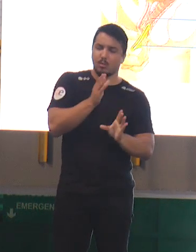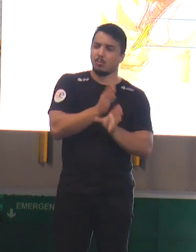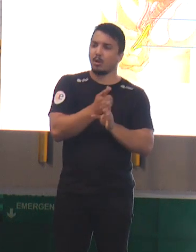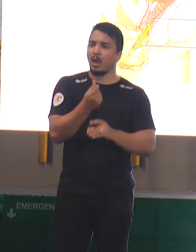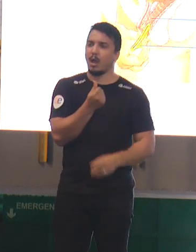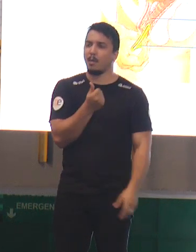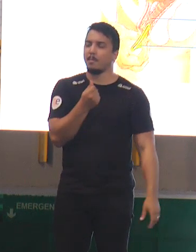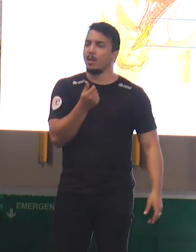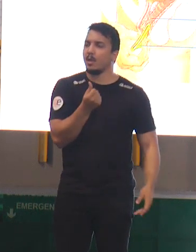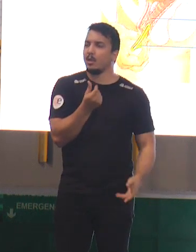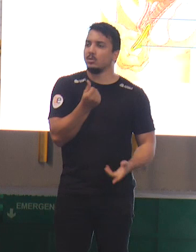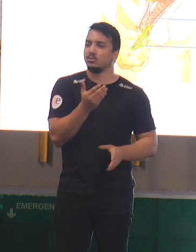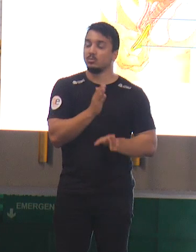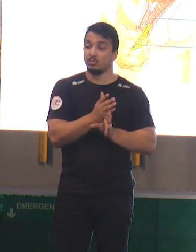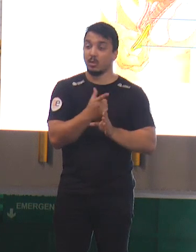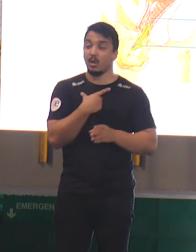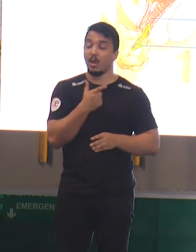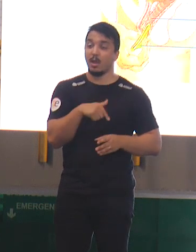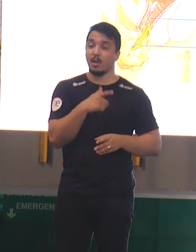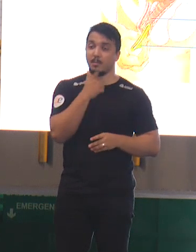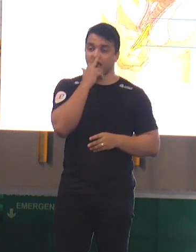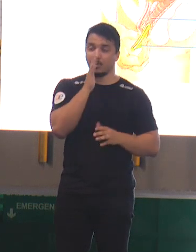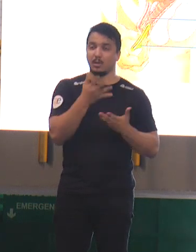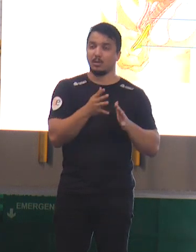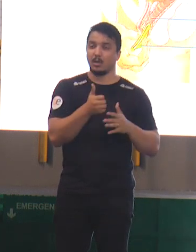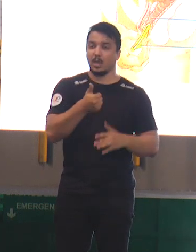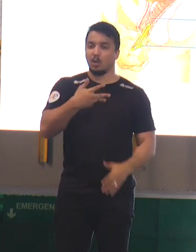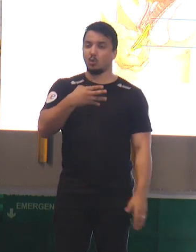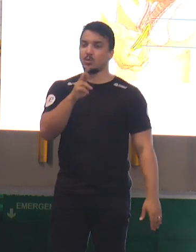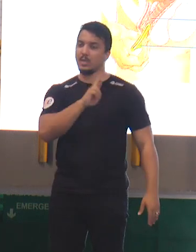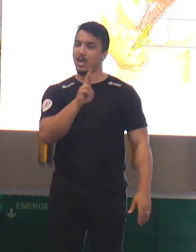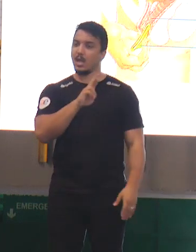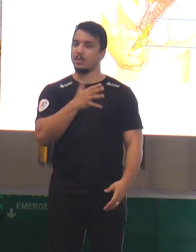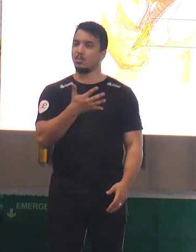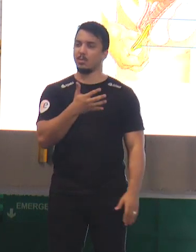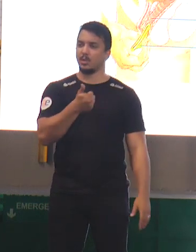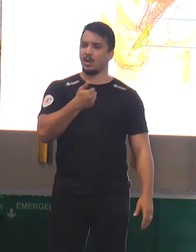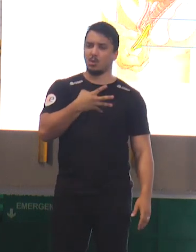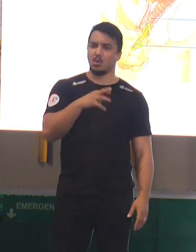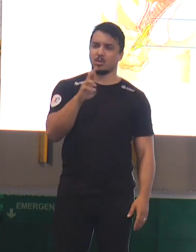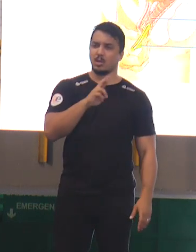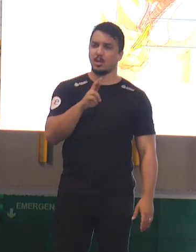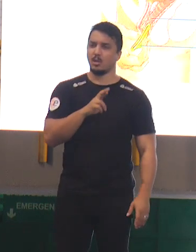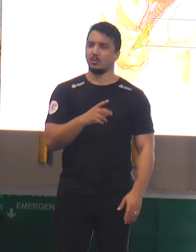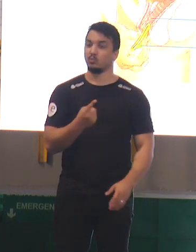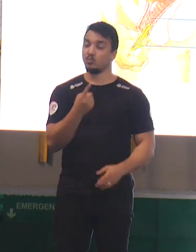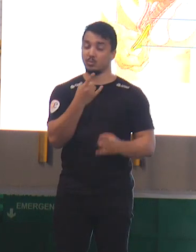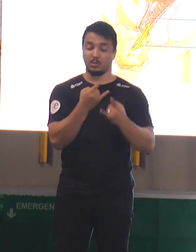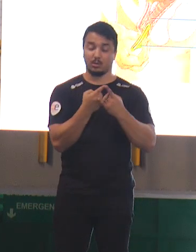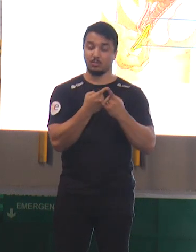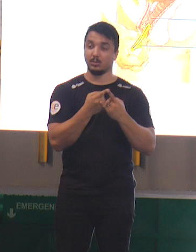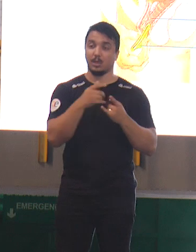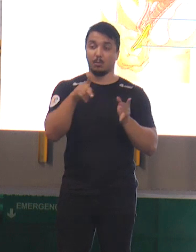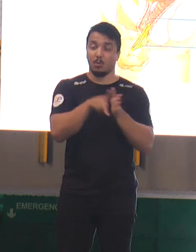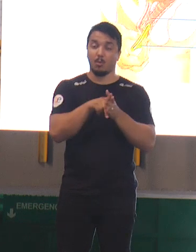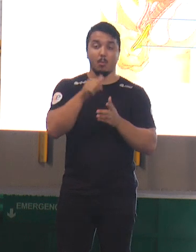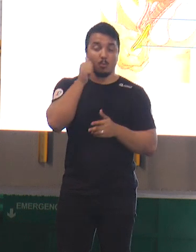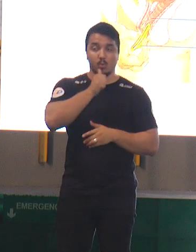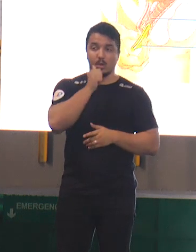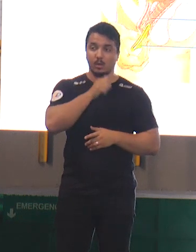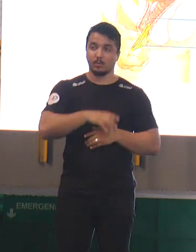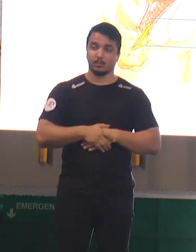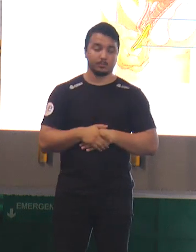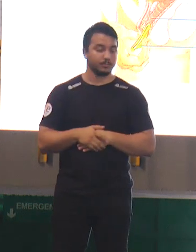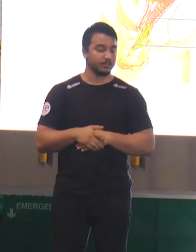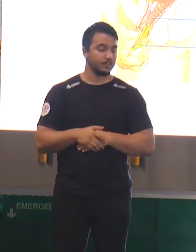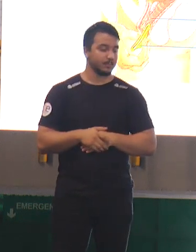seu preço. O preço dela é em torno de R$14, uma só camisinha feminina. Tá